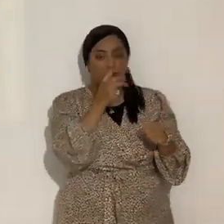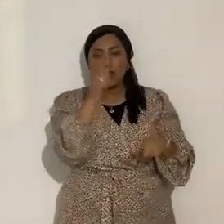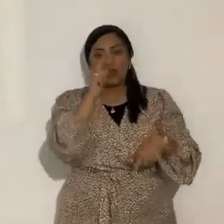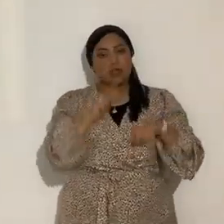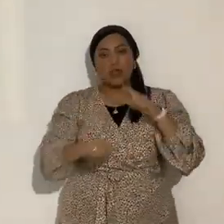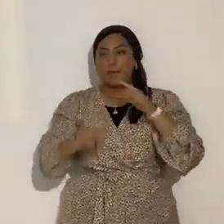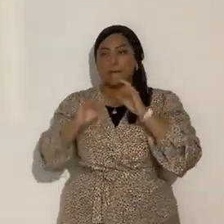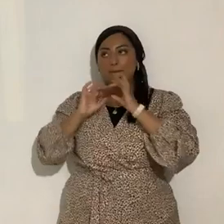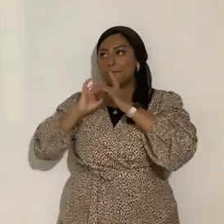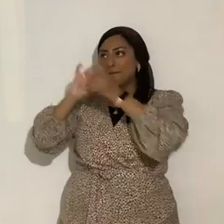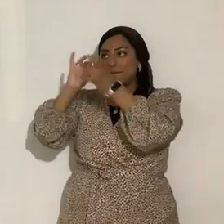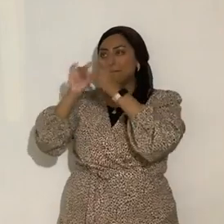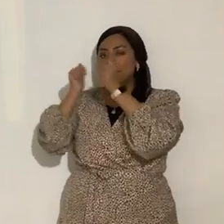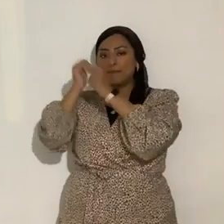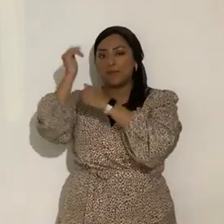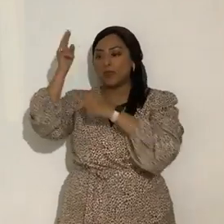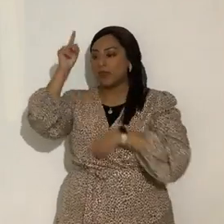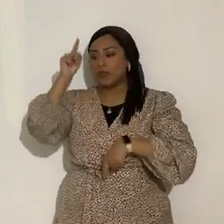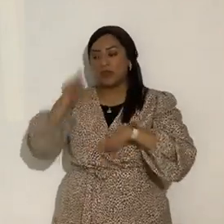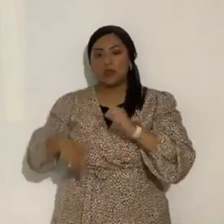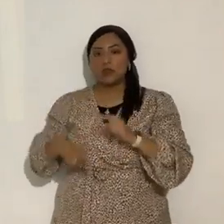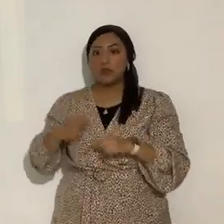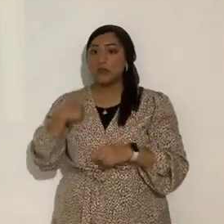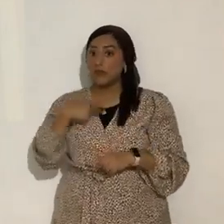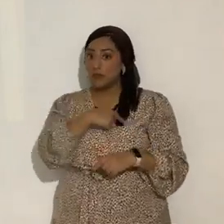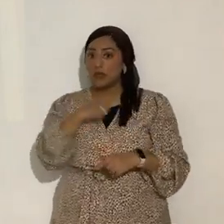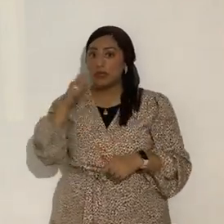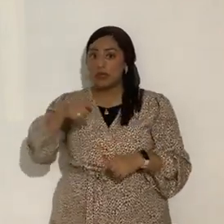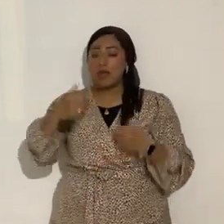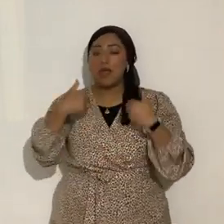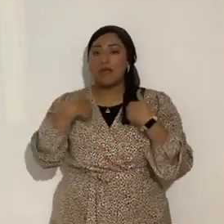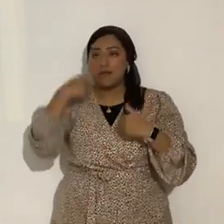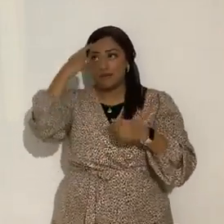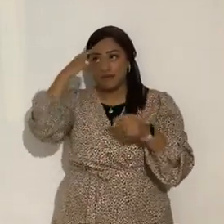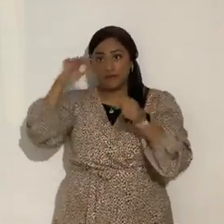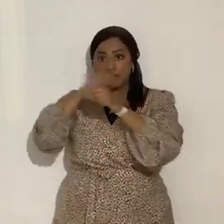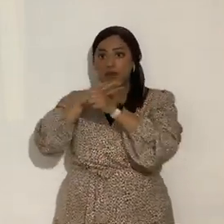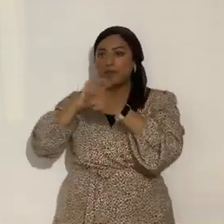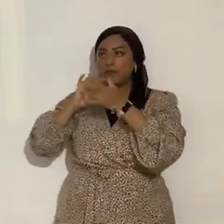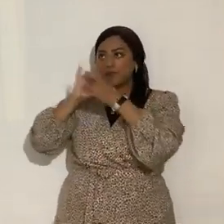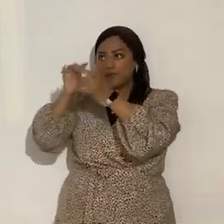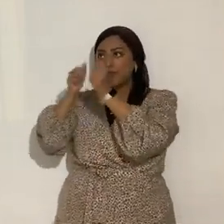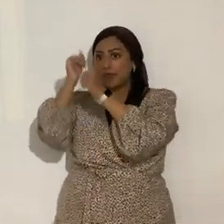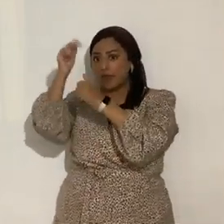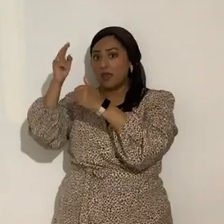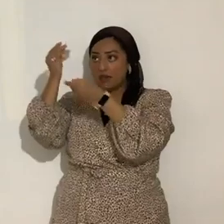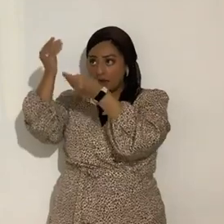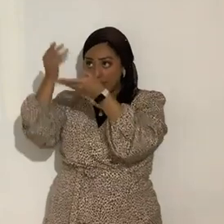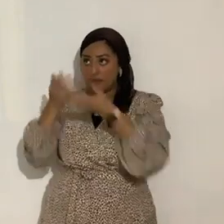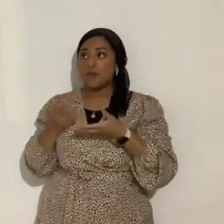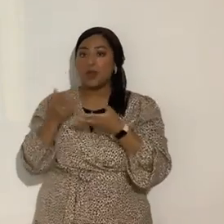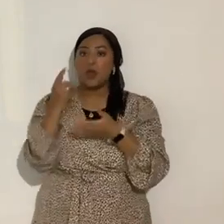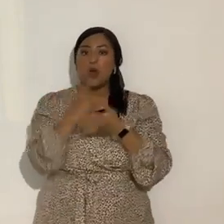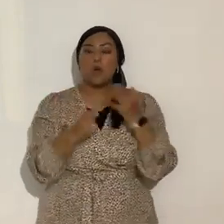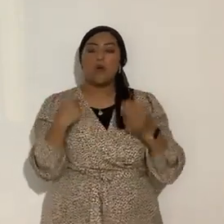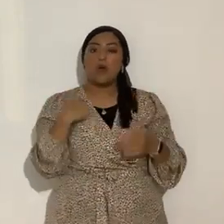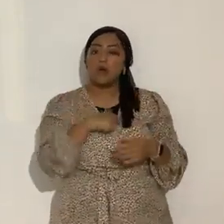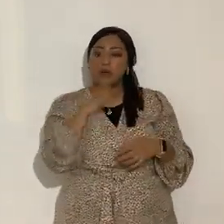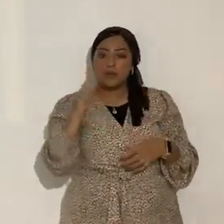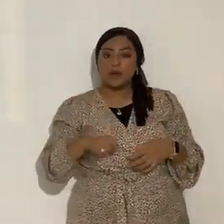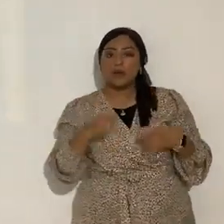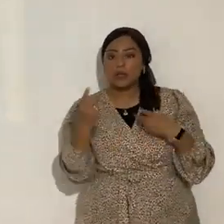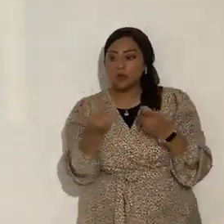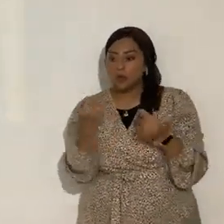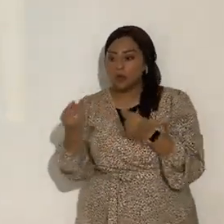cosas, tenemos que tener una mente totalmente comunicada con el Eterno, para que Él nos vaya diciendo las cosas que debemos de hacer y